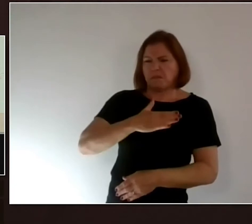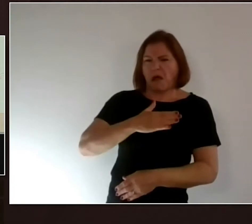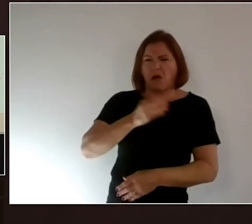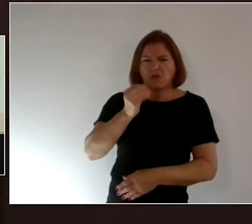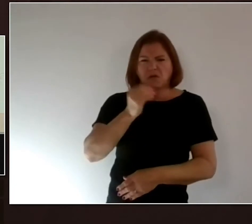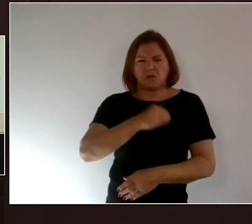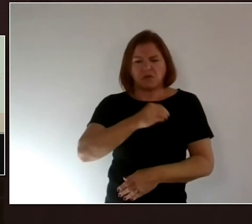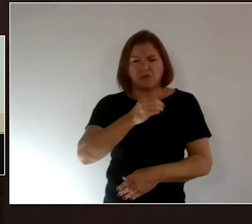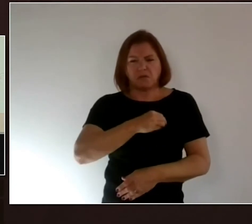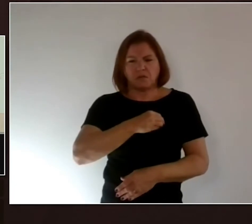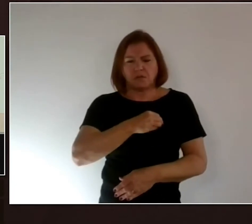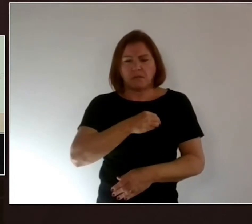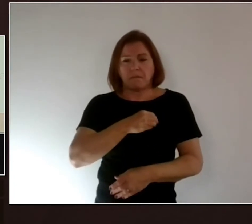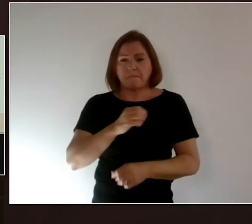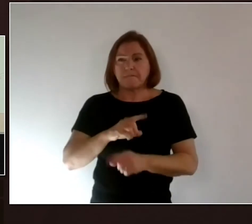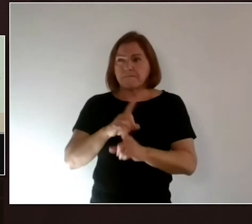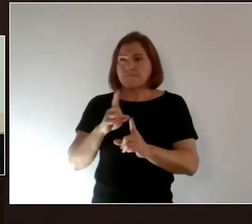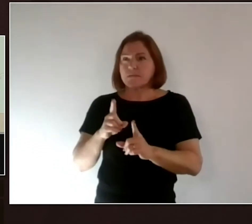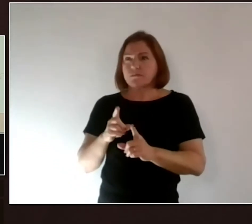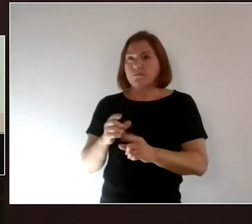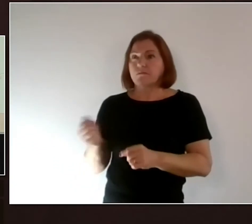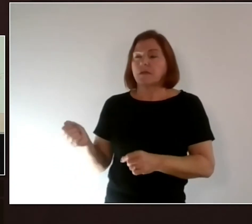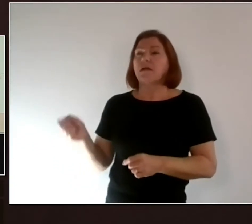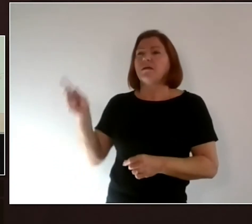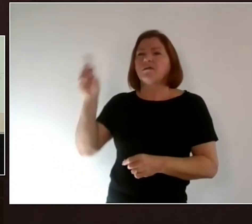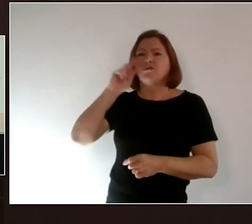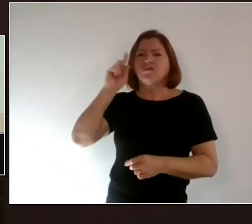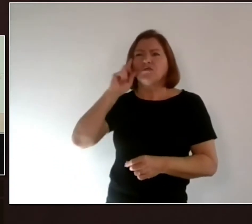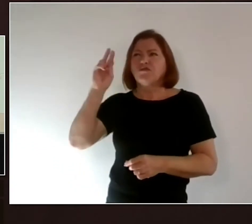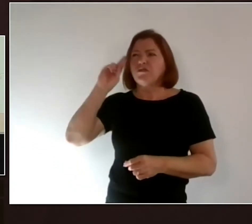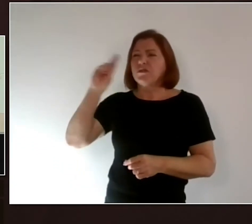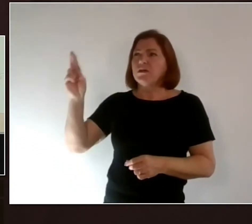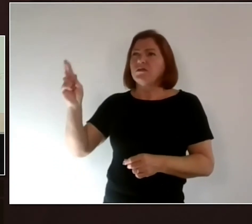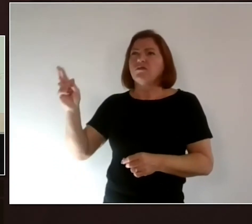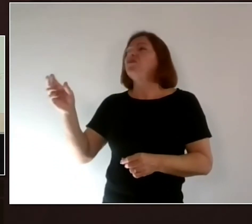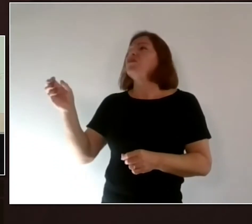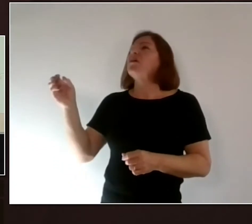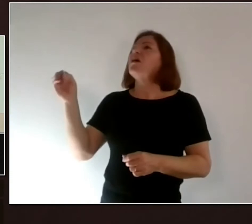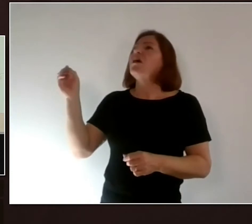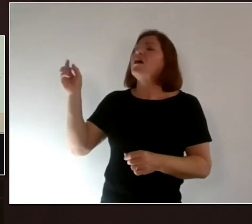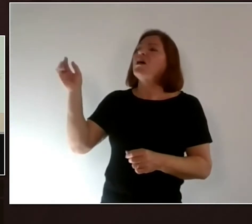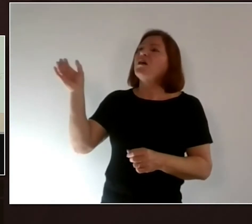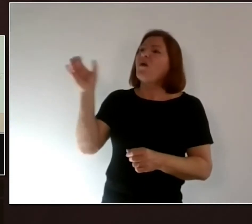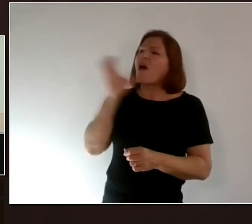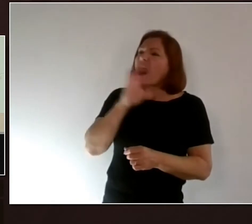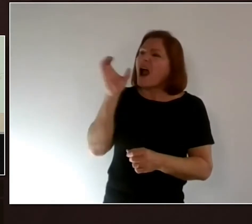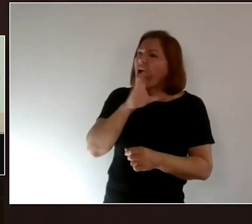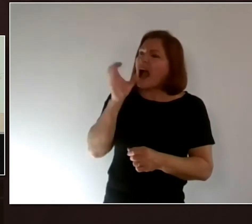o dia do Senhor, no qual os céus passarão com